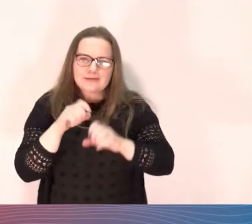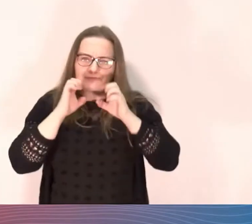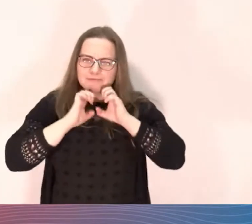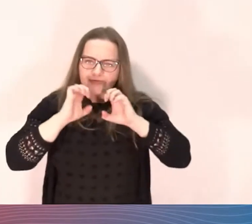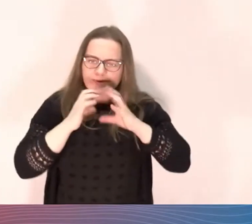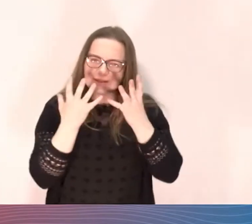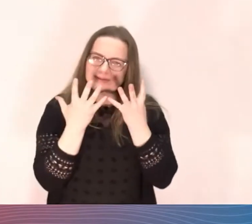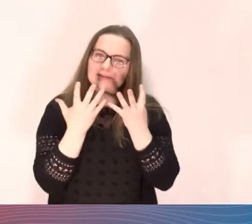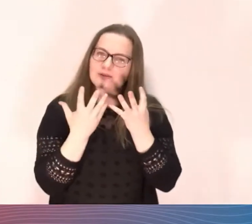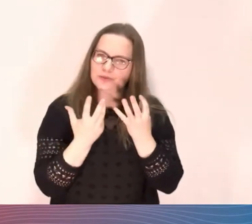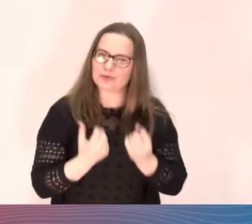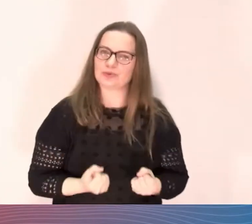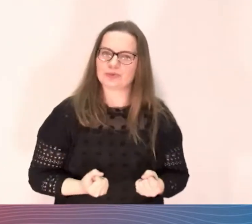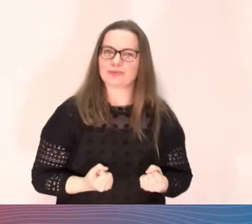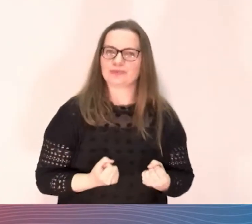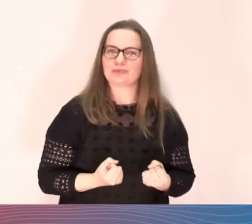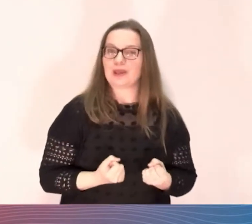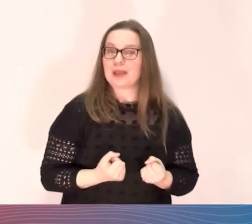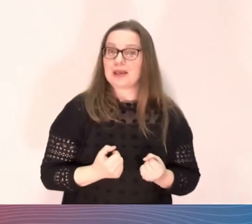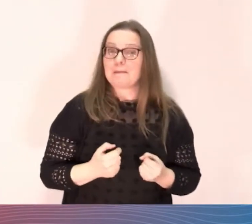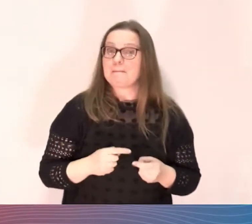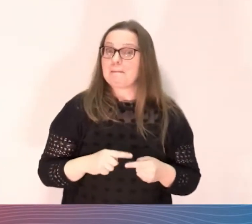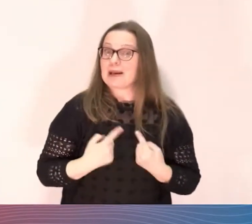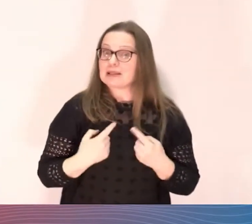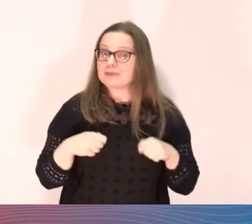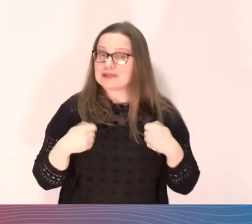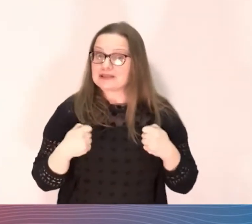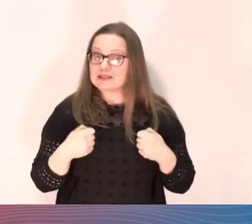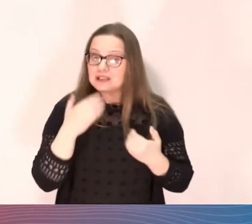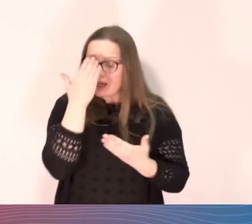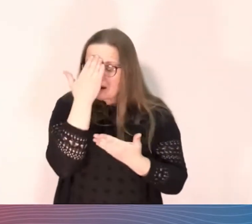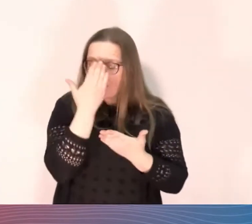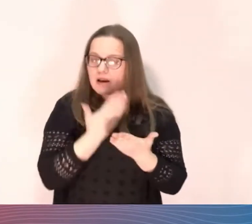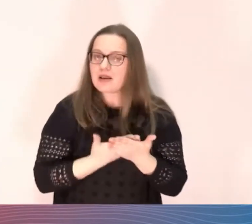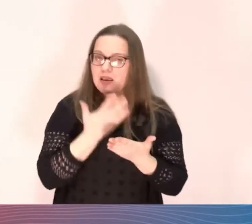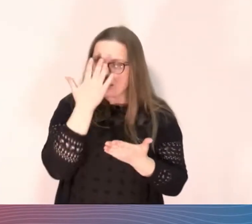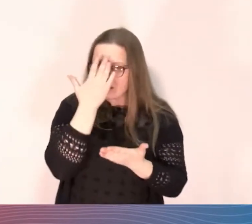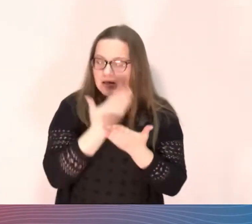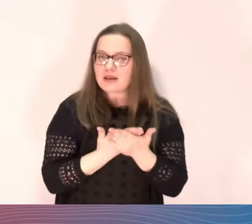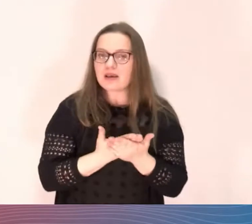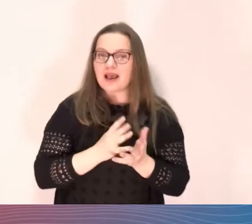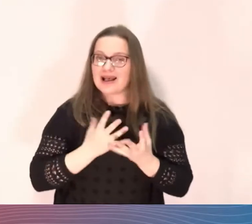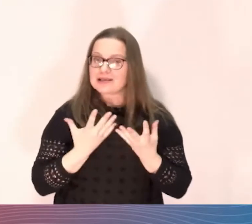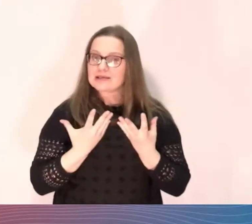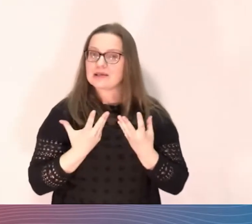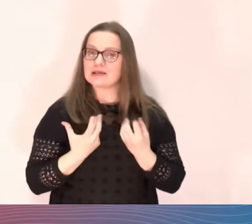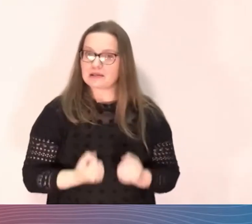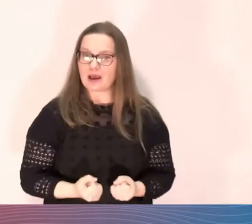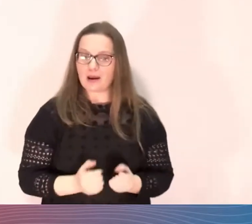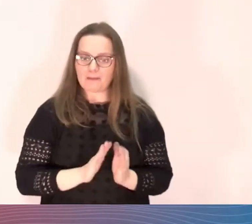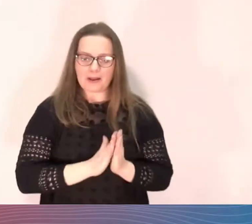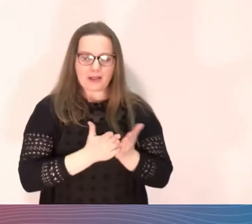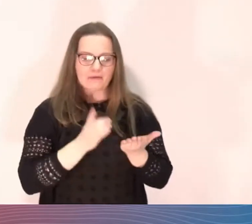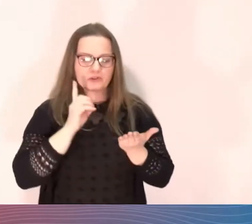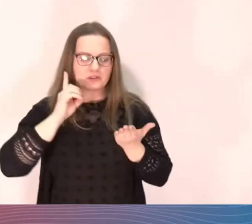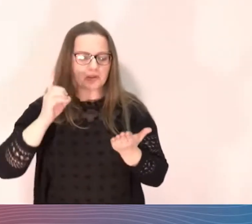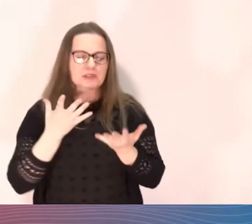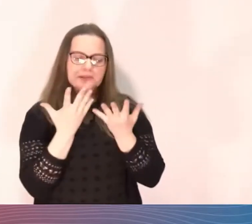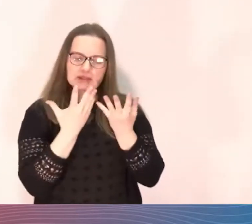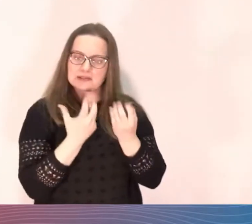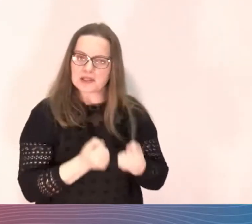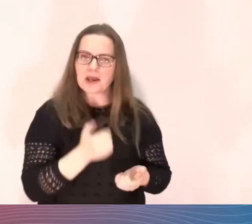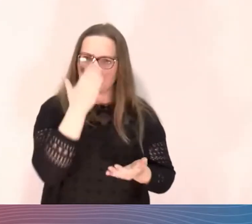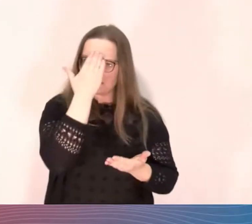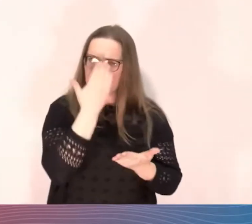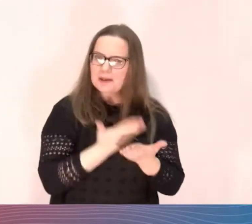irmãos, nós continuamos crendo. Não só na primeira salvação. A nossa vida toda é uma questão de